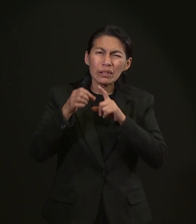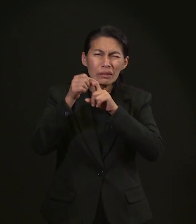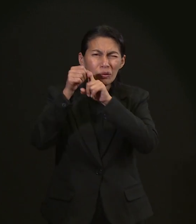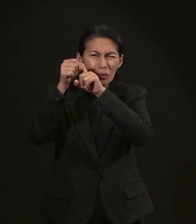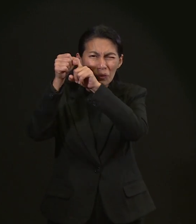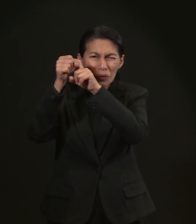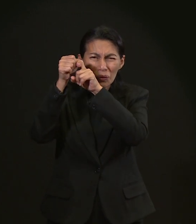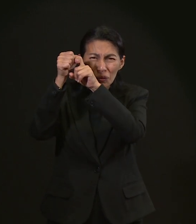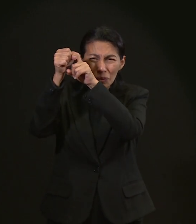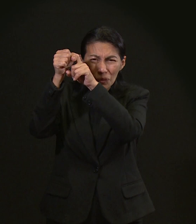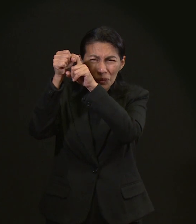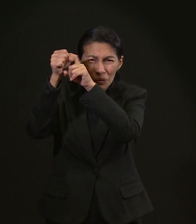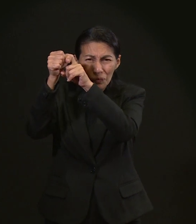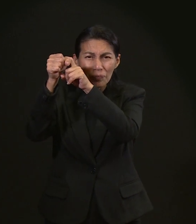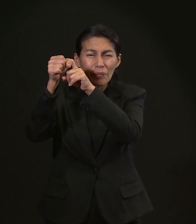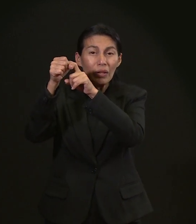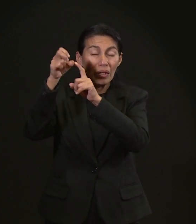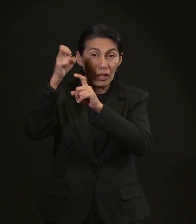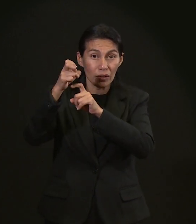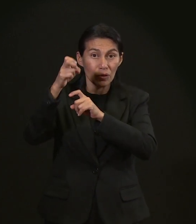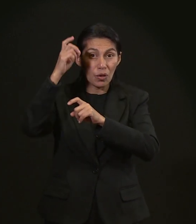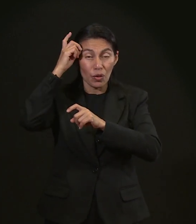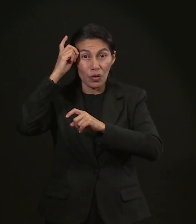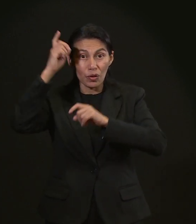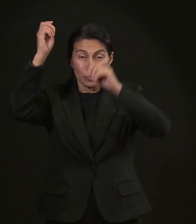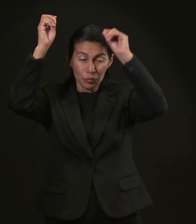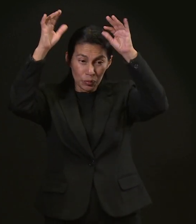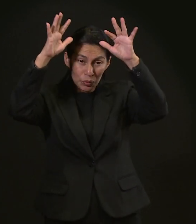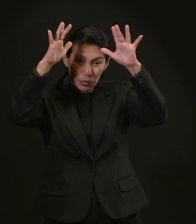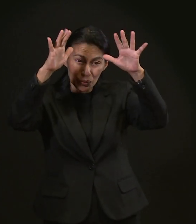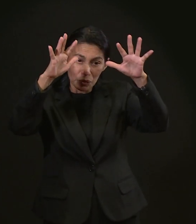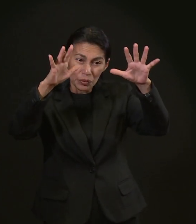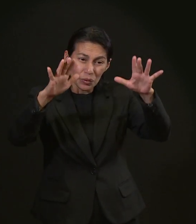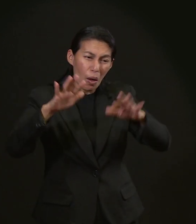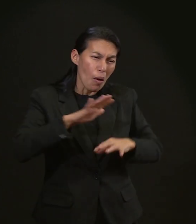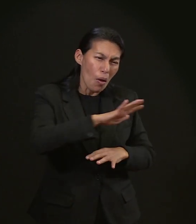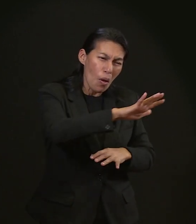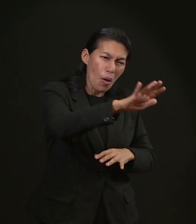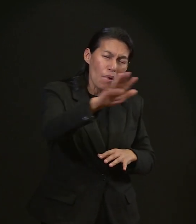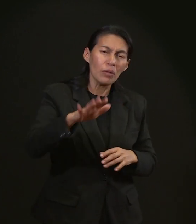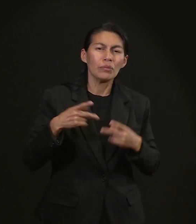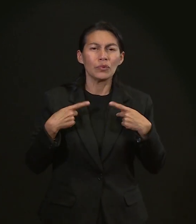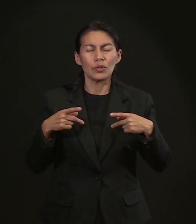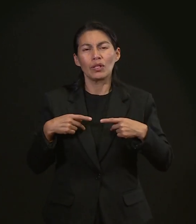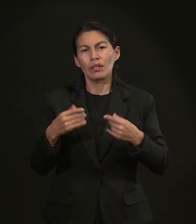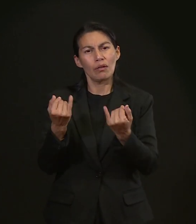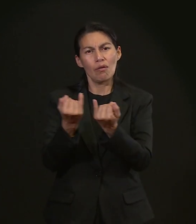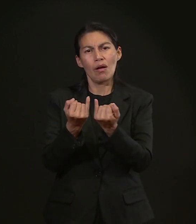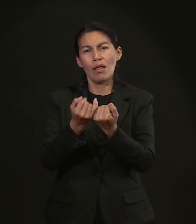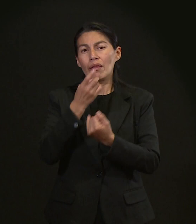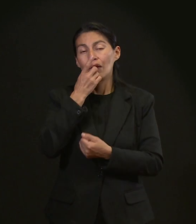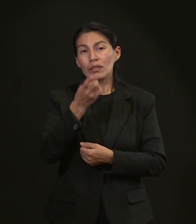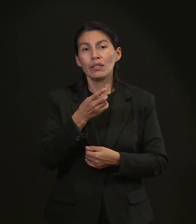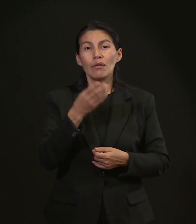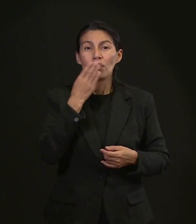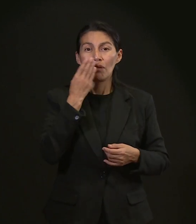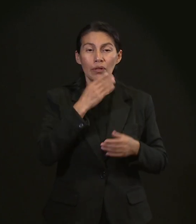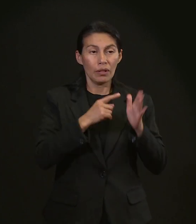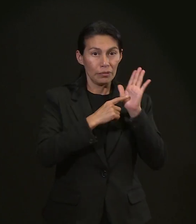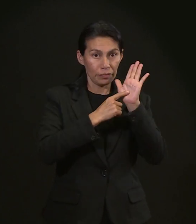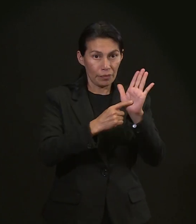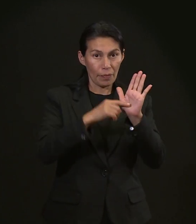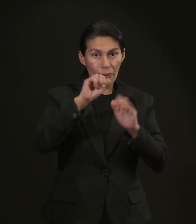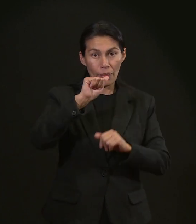del espíritu santo que inunde el mundo entero de la luz tal y como dice apocalipsis